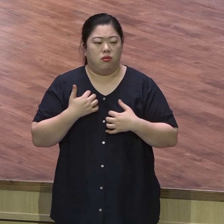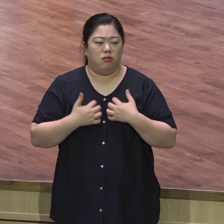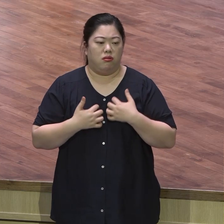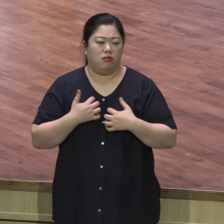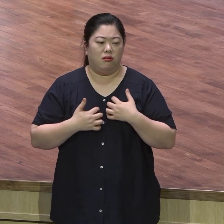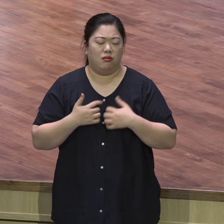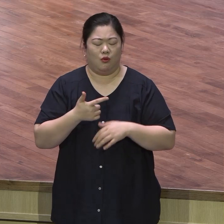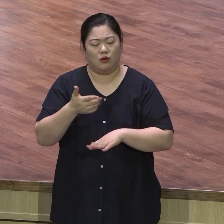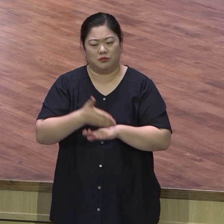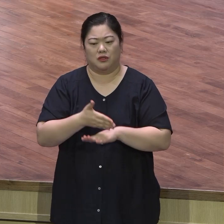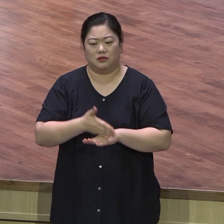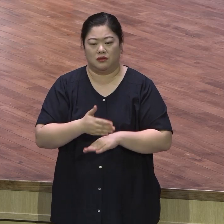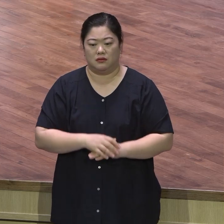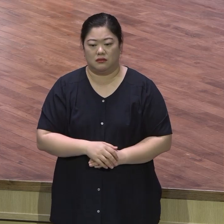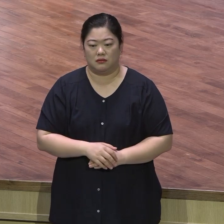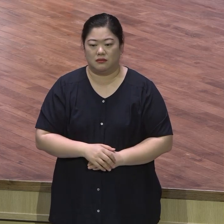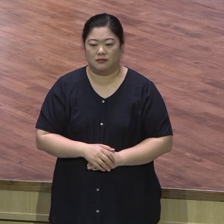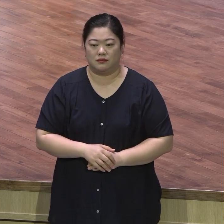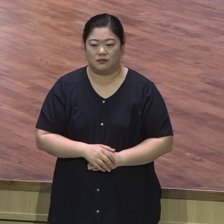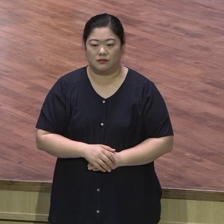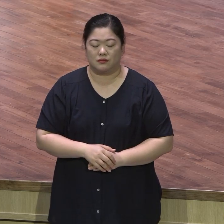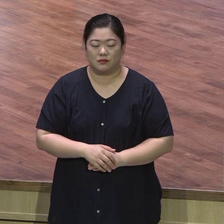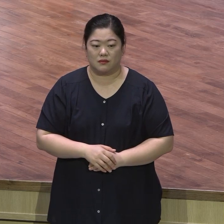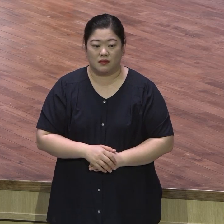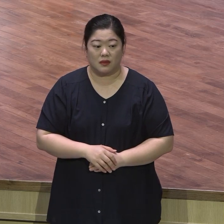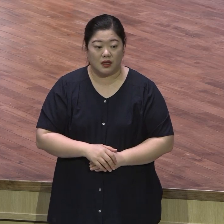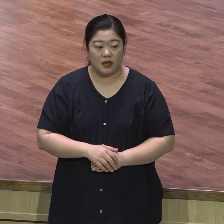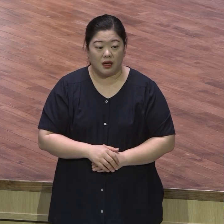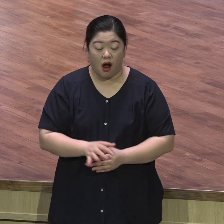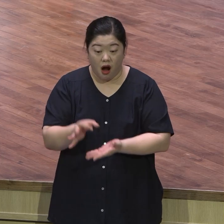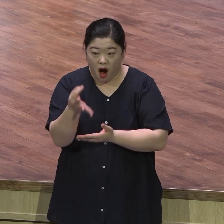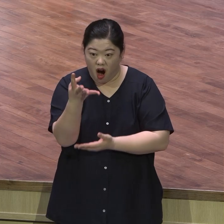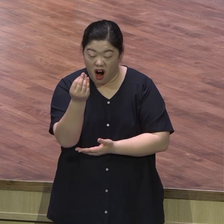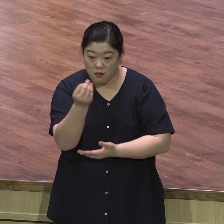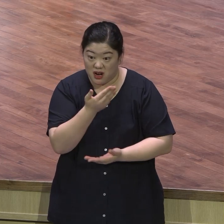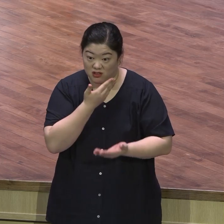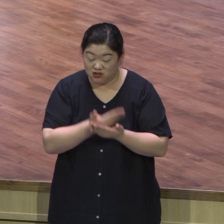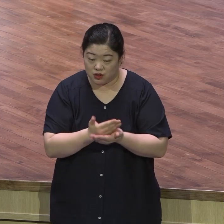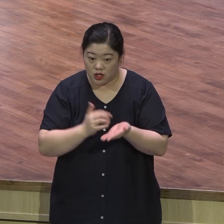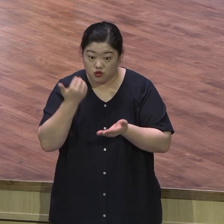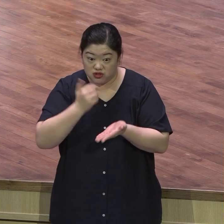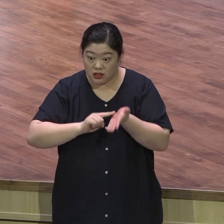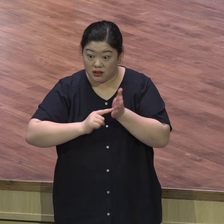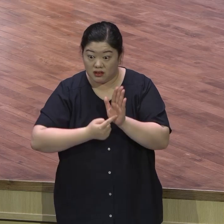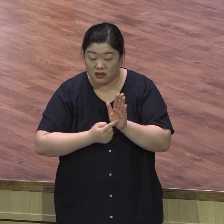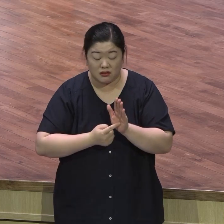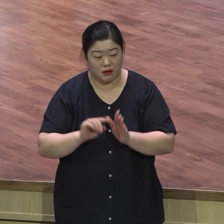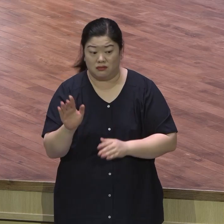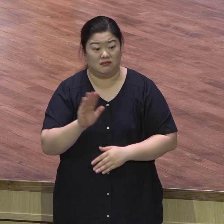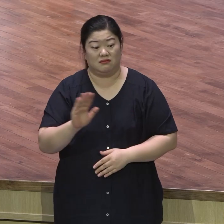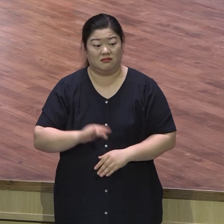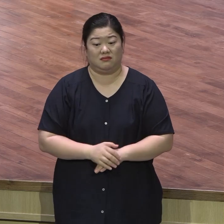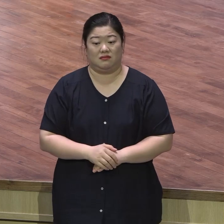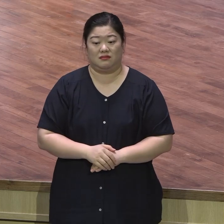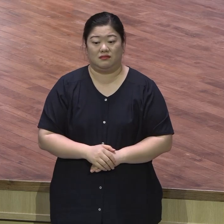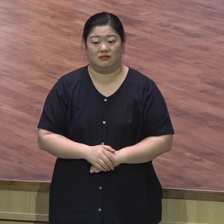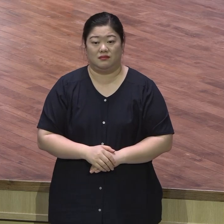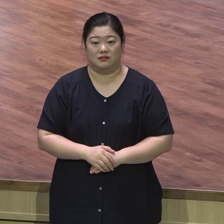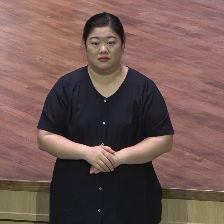누가 봅니까 누가 알아줍니까 뭐 이름께나 있는 장노입니까 아닙니다.